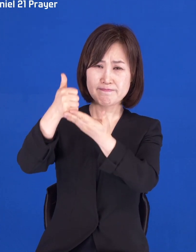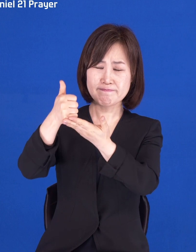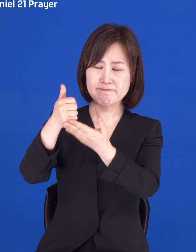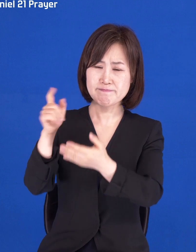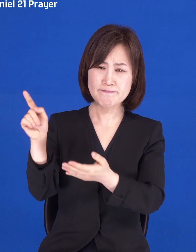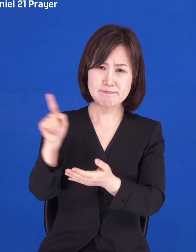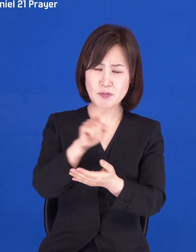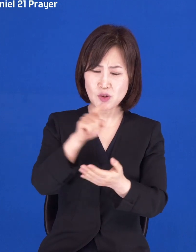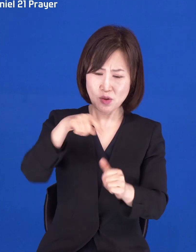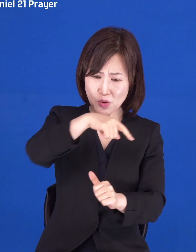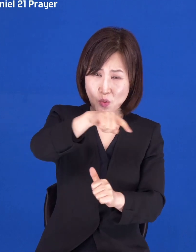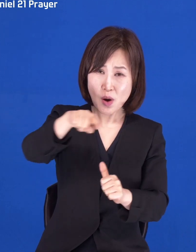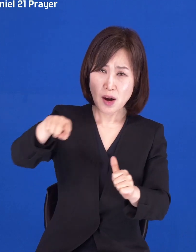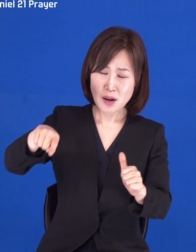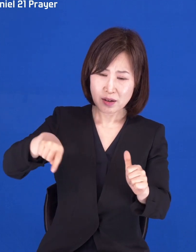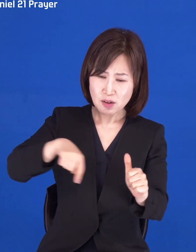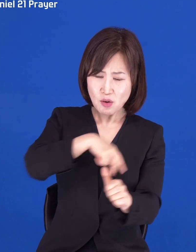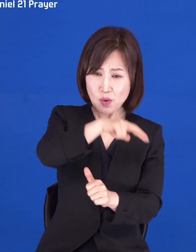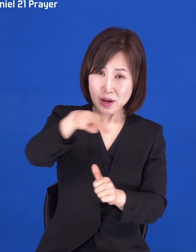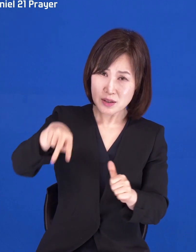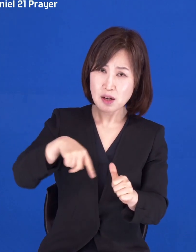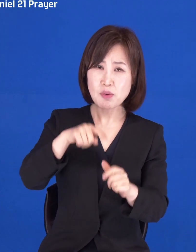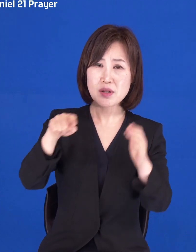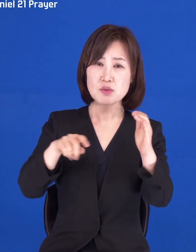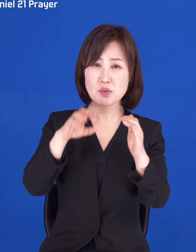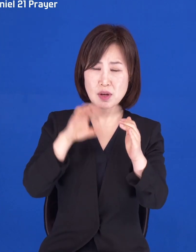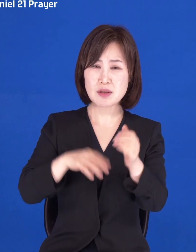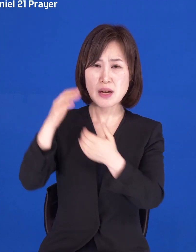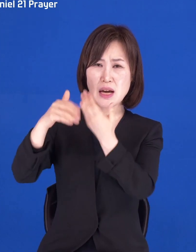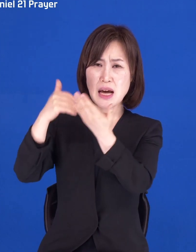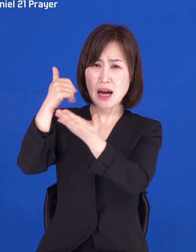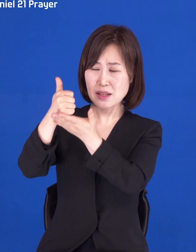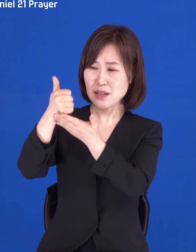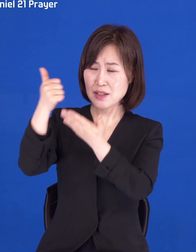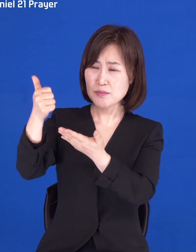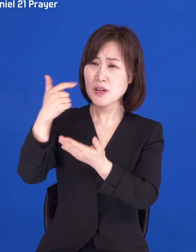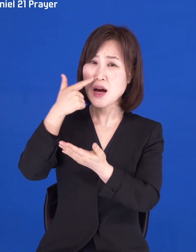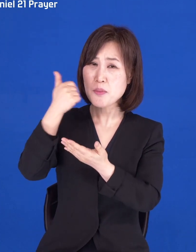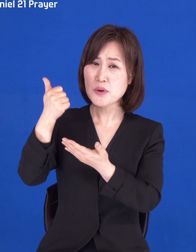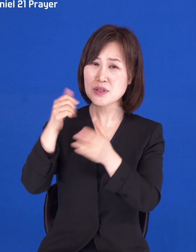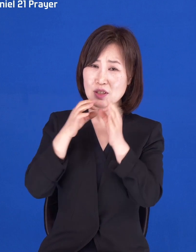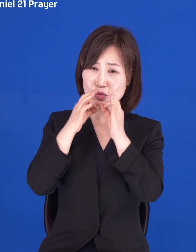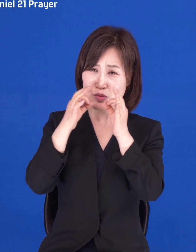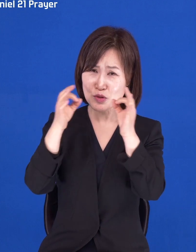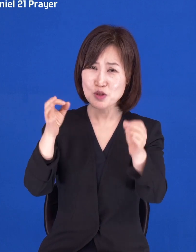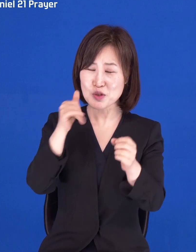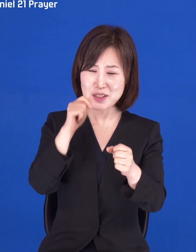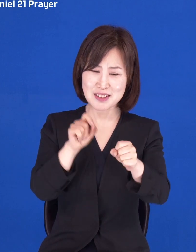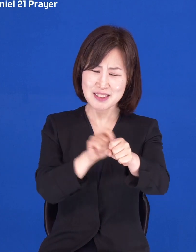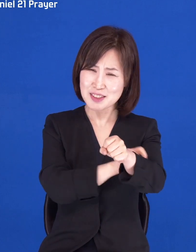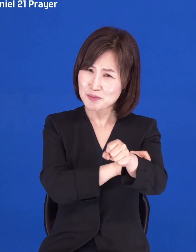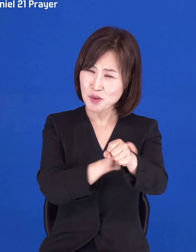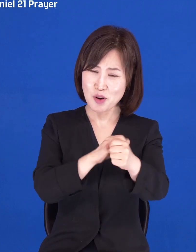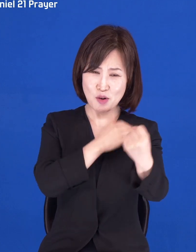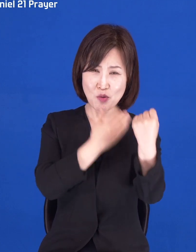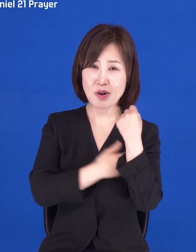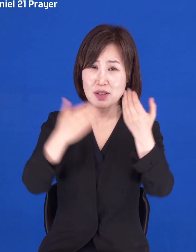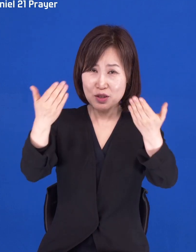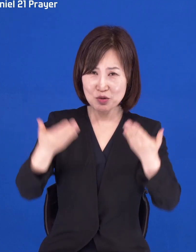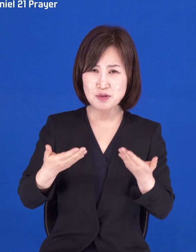어떠한 환경과 상황 속에서도 하나님을 아버지라 부를 수 있는 특권을 주셔서